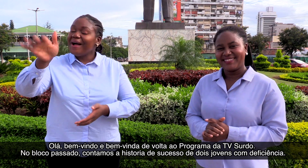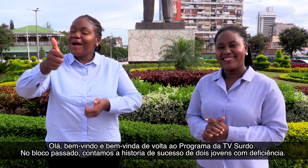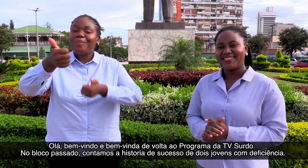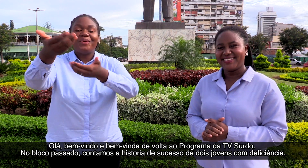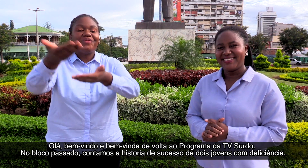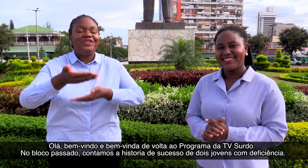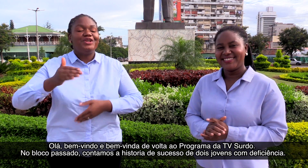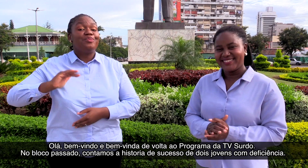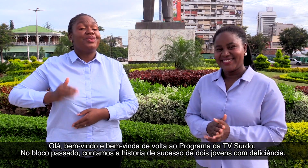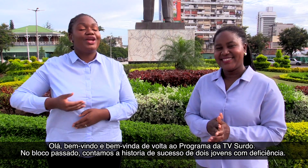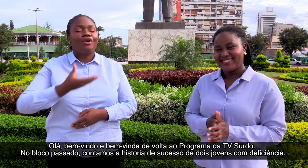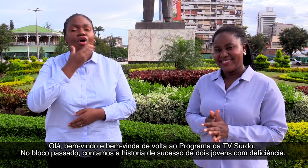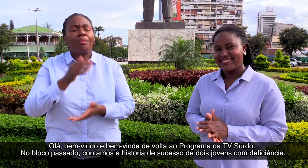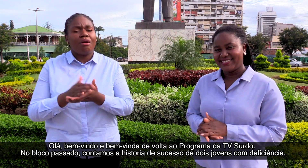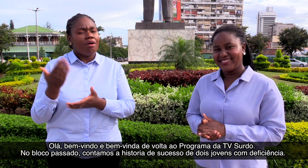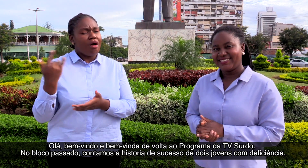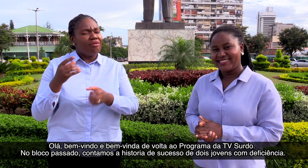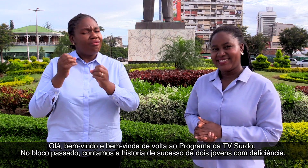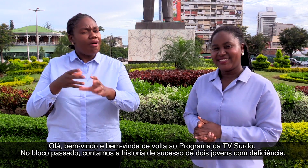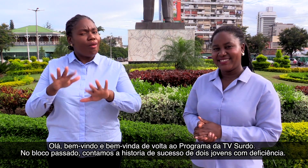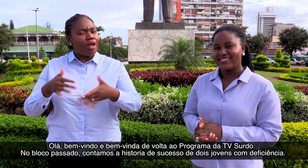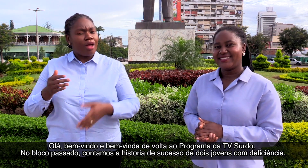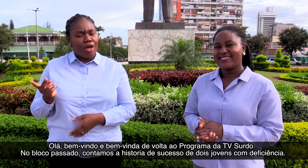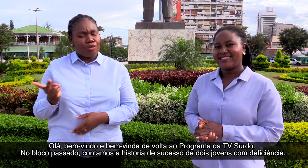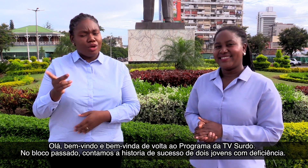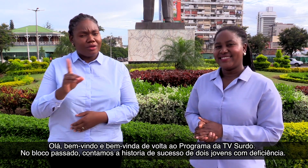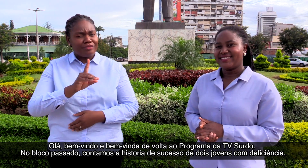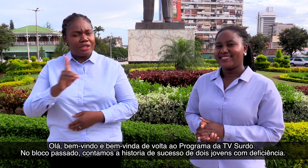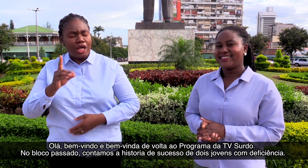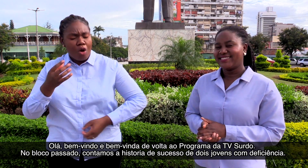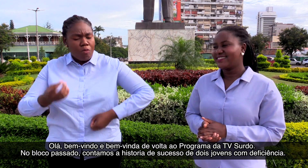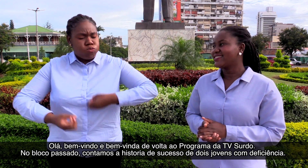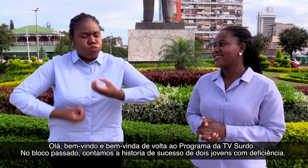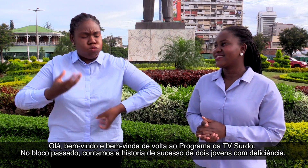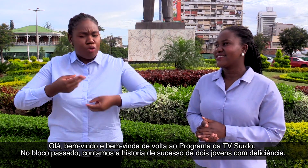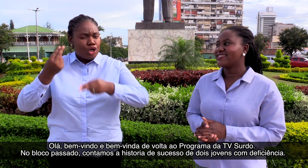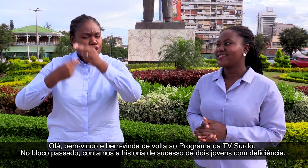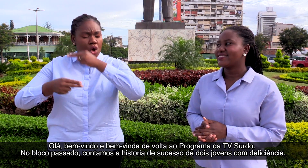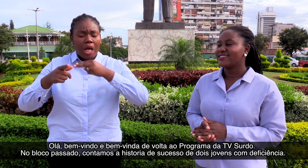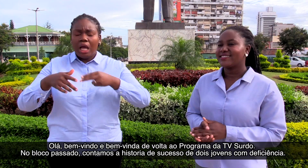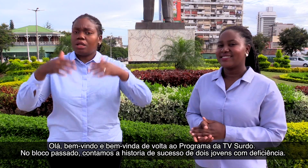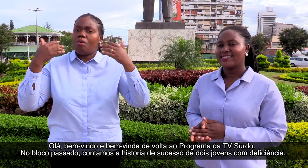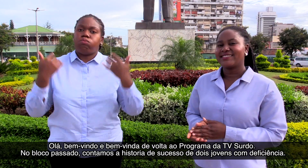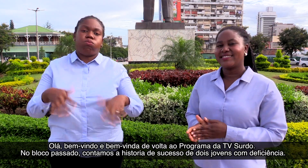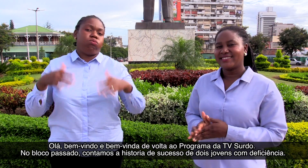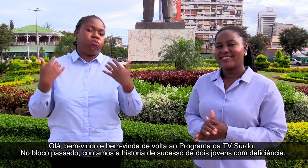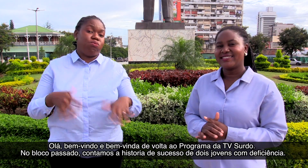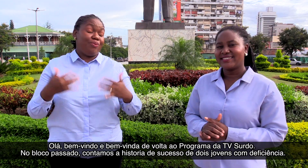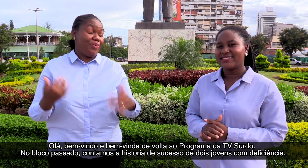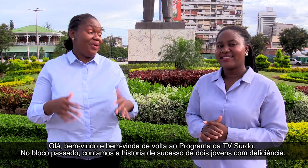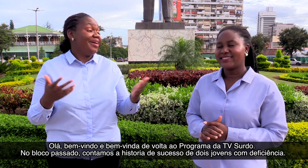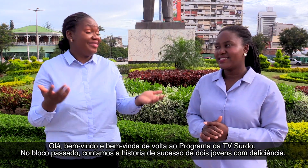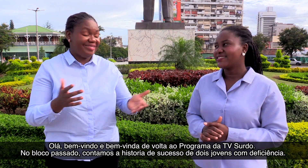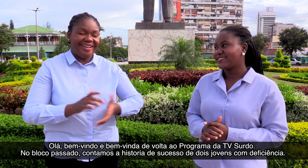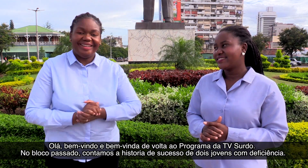Olá, bem-vinda e bem-vindo de volta ao programa da TV Surdo. No bloco passado, contamos a história de sucesso de 2 jovens